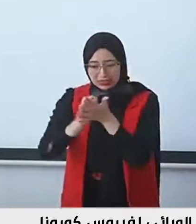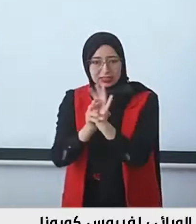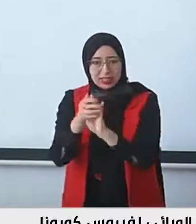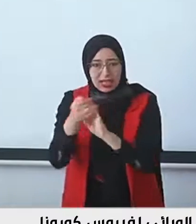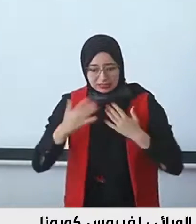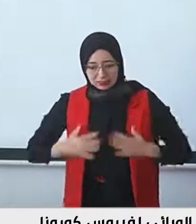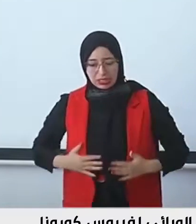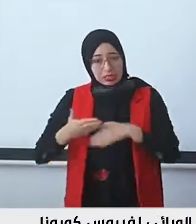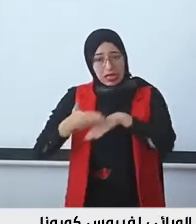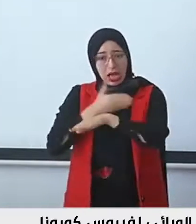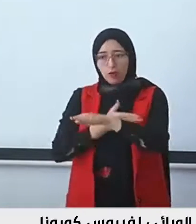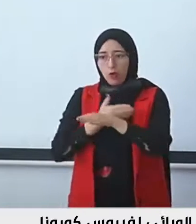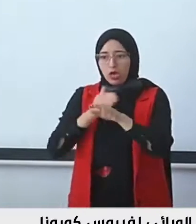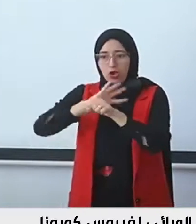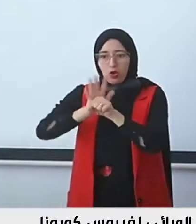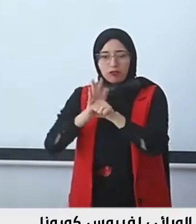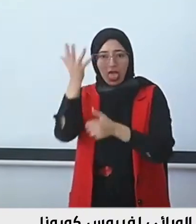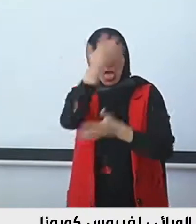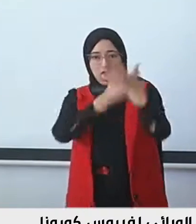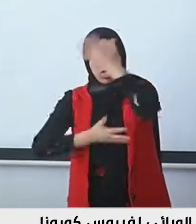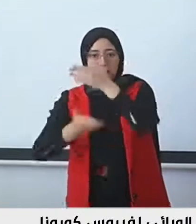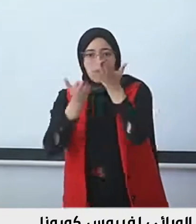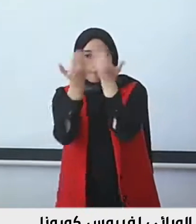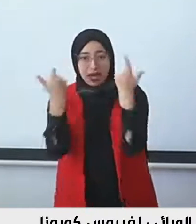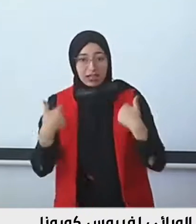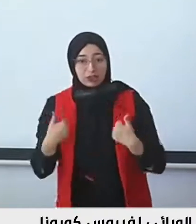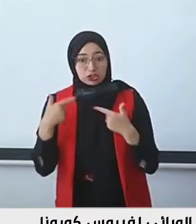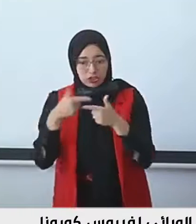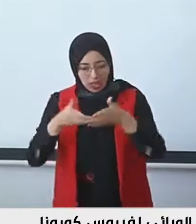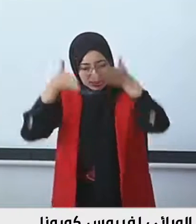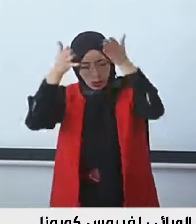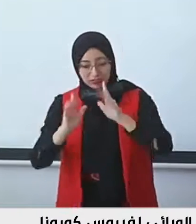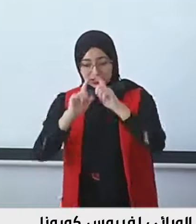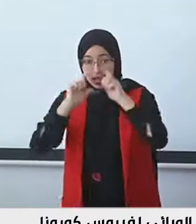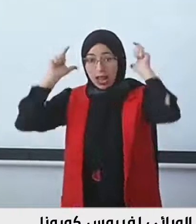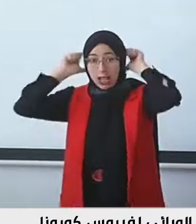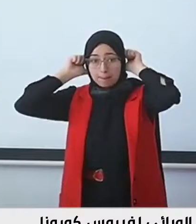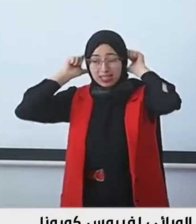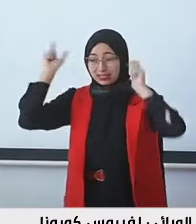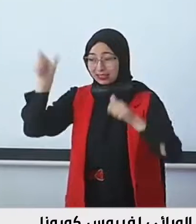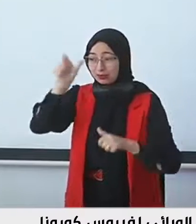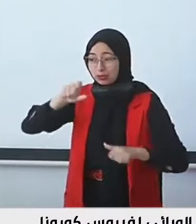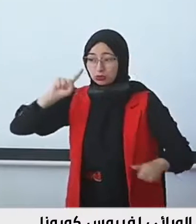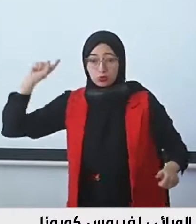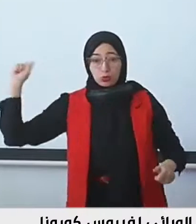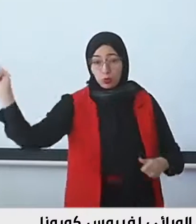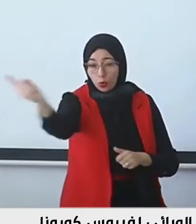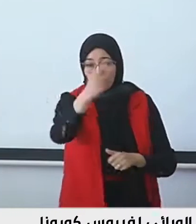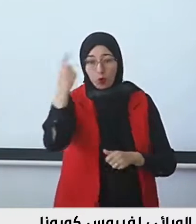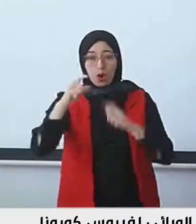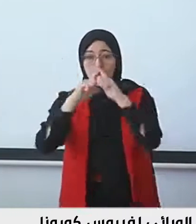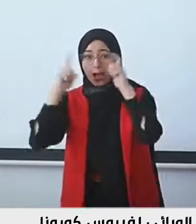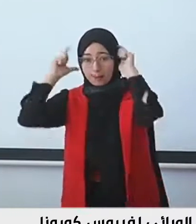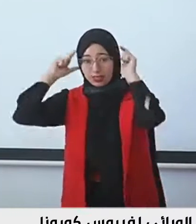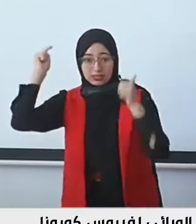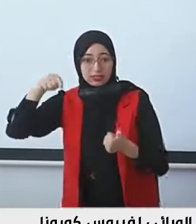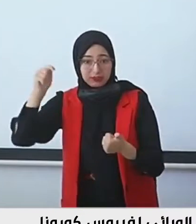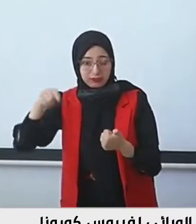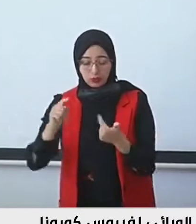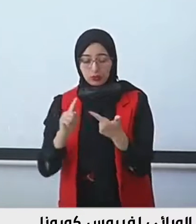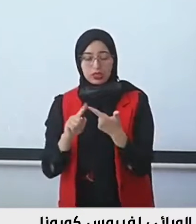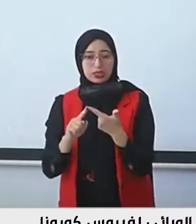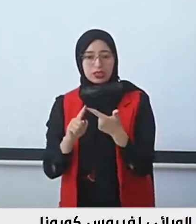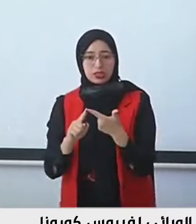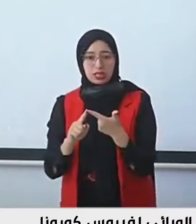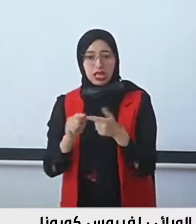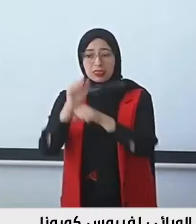الحماية، تو احنا متأكدين اللي لبس الكمامة من طرف الجميع، ونقول هنا للناس الكل، لبس